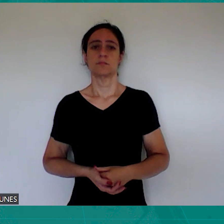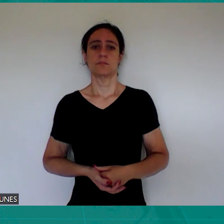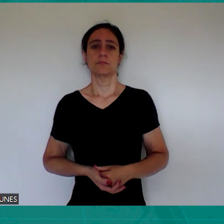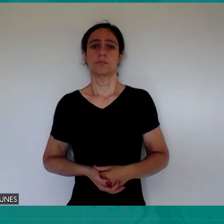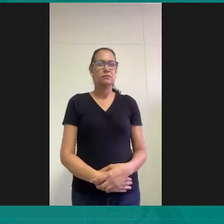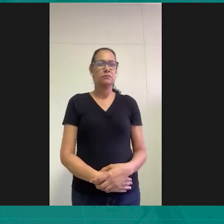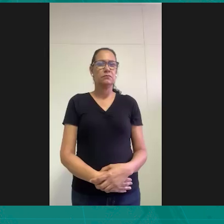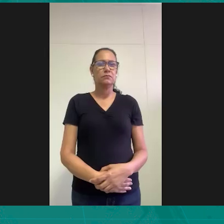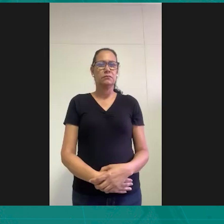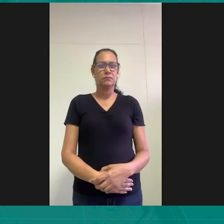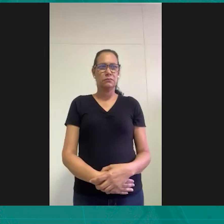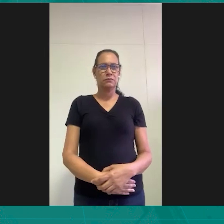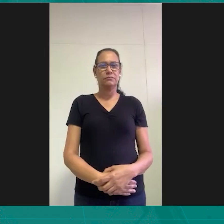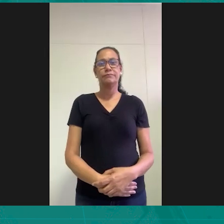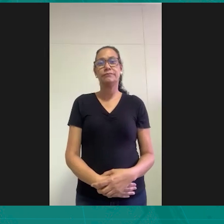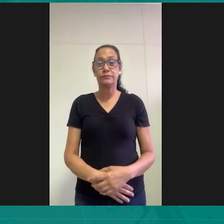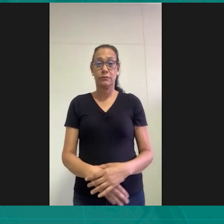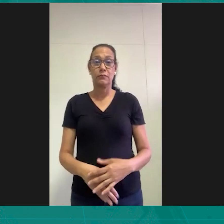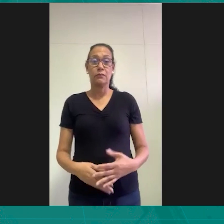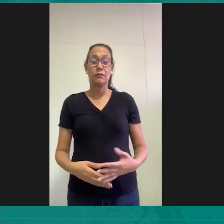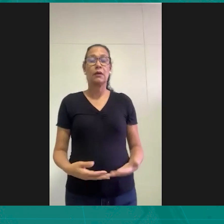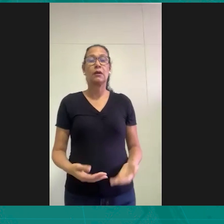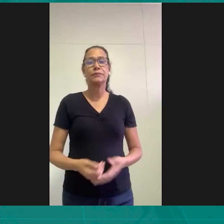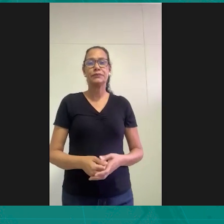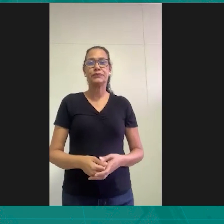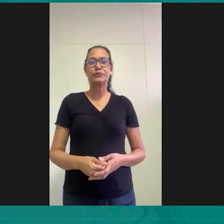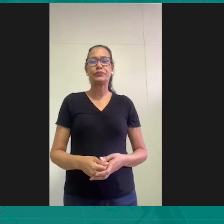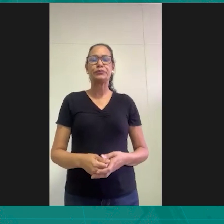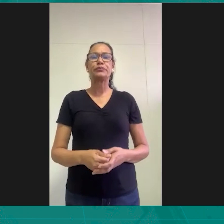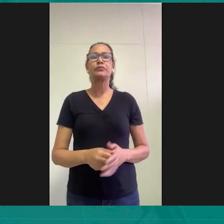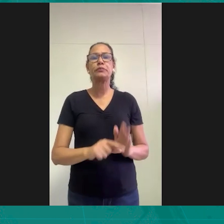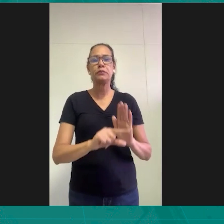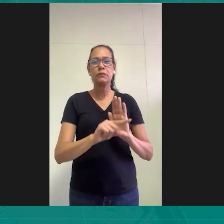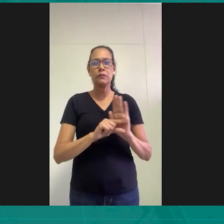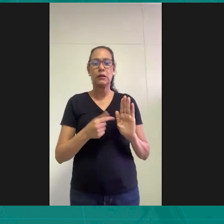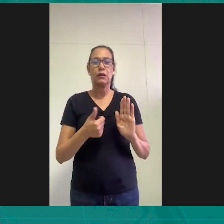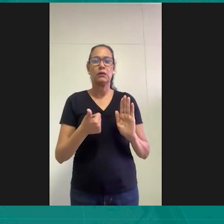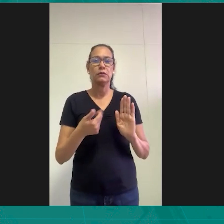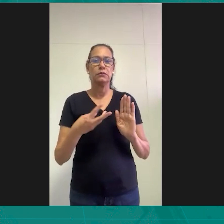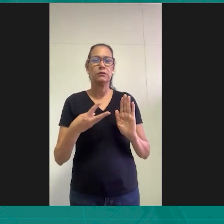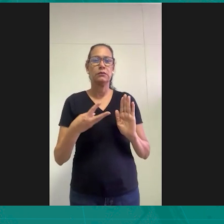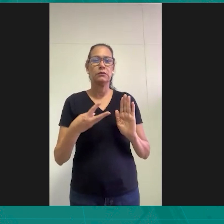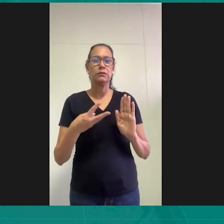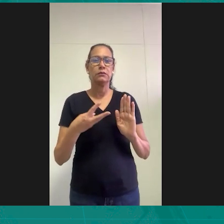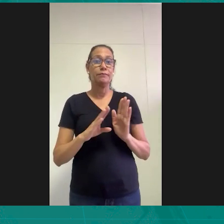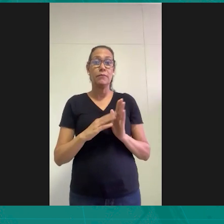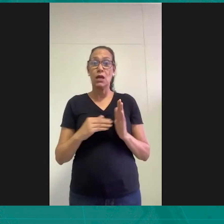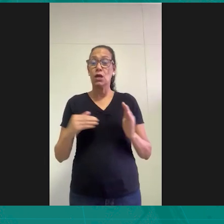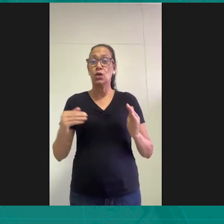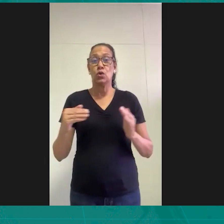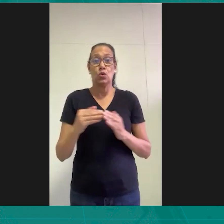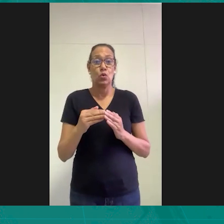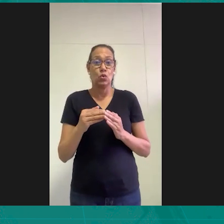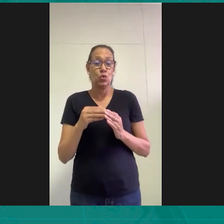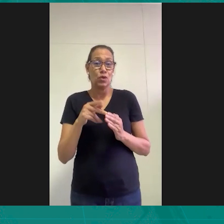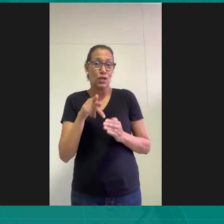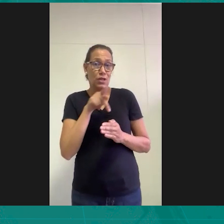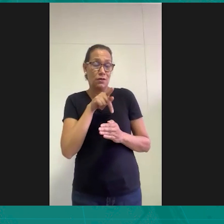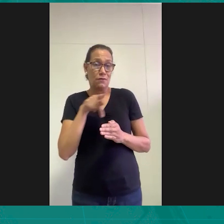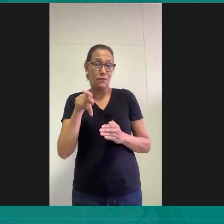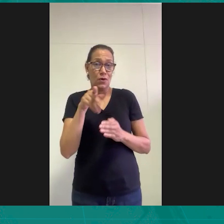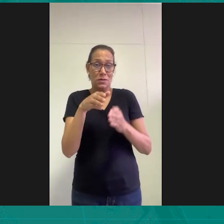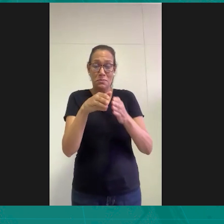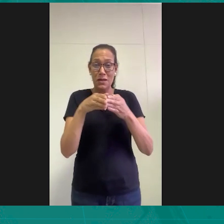Vamos lá. E tudo quanto, versículo 13, e tudo quanto pedirdes em meu nome, isso farei, a fim de que o